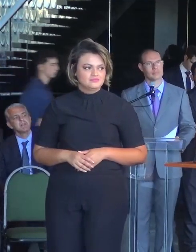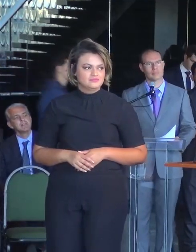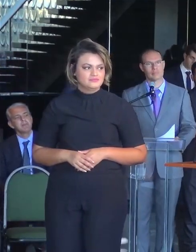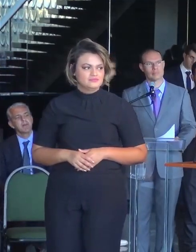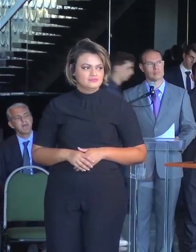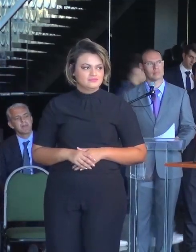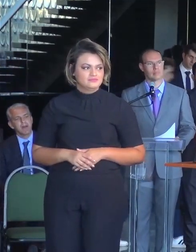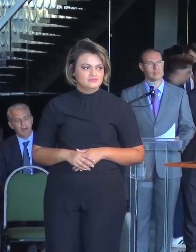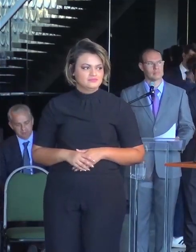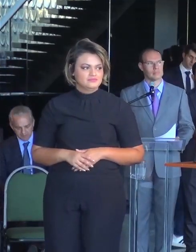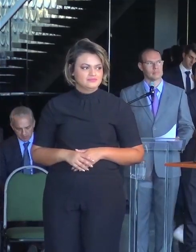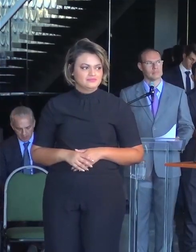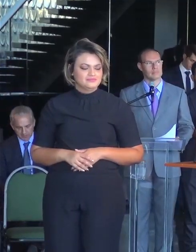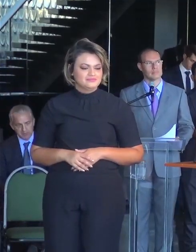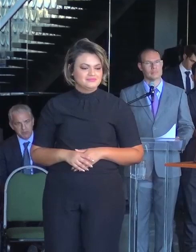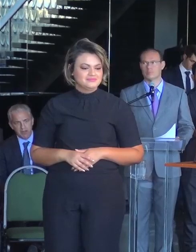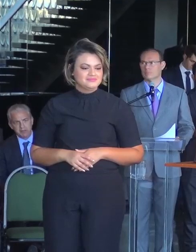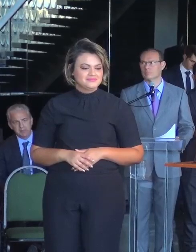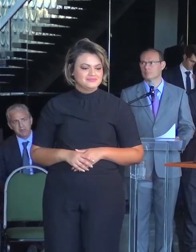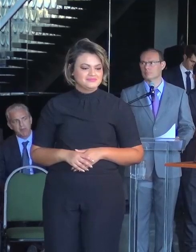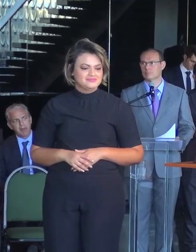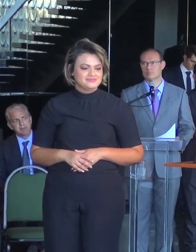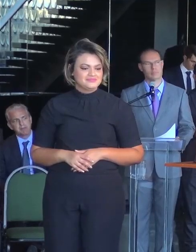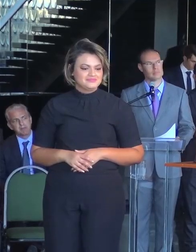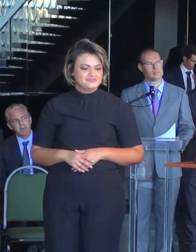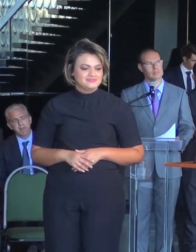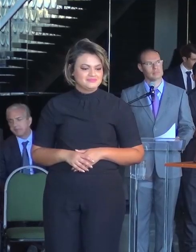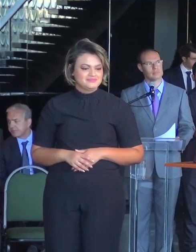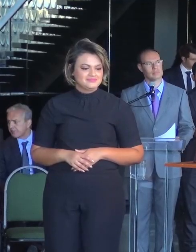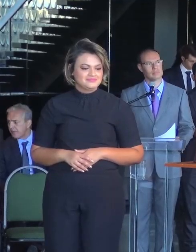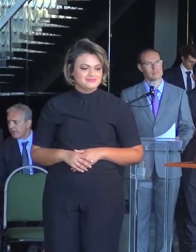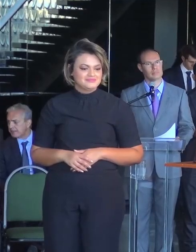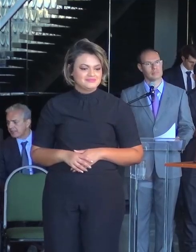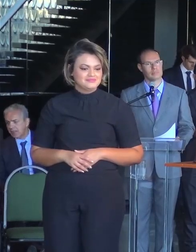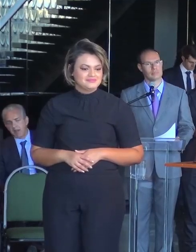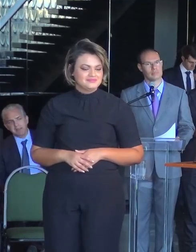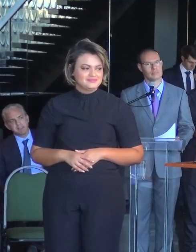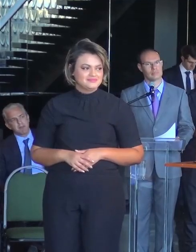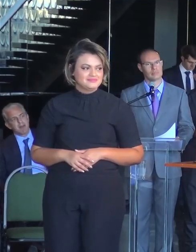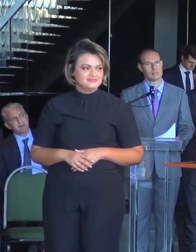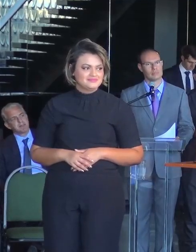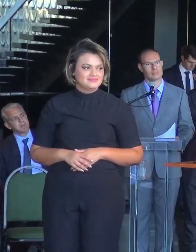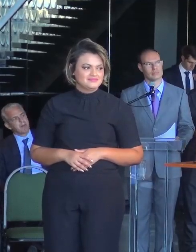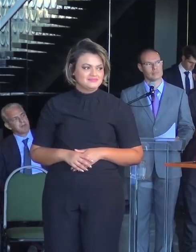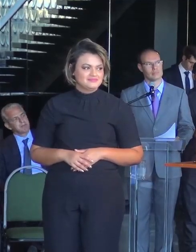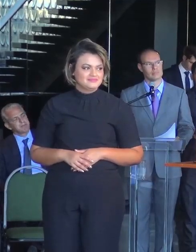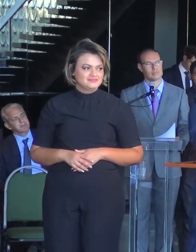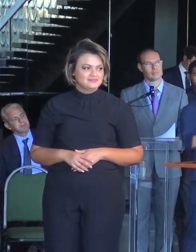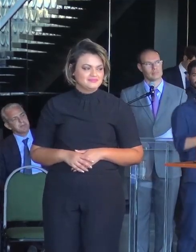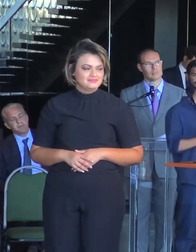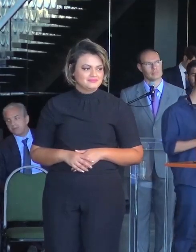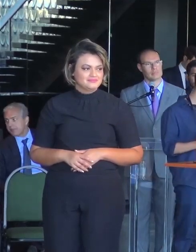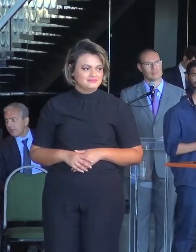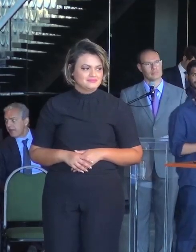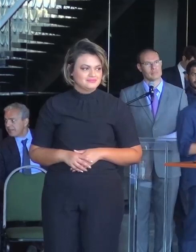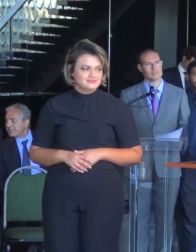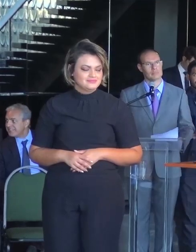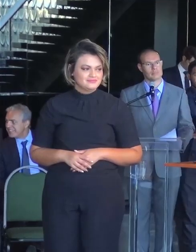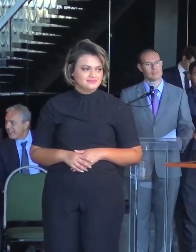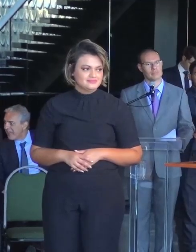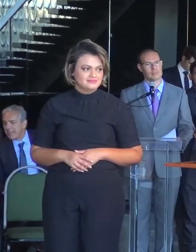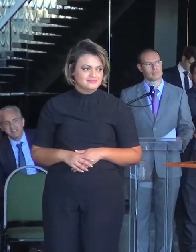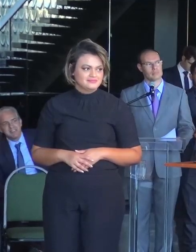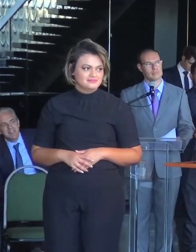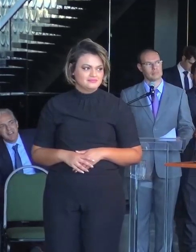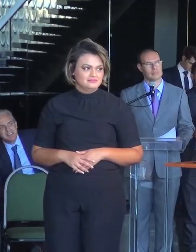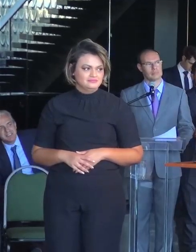Em maio de 2012, o brasileiro viu nascer uma importante secretaria do Ministério da Justiça e Segurança Pública para